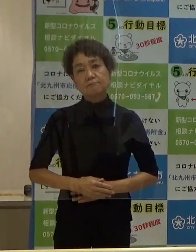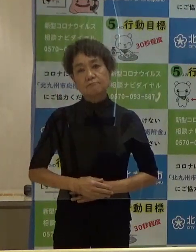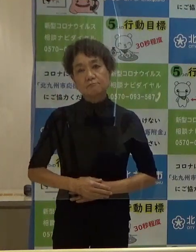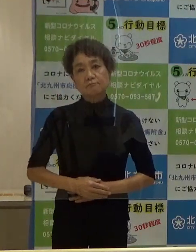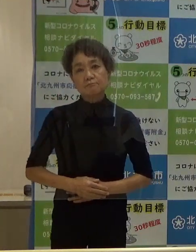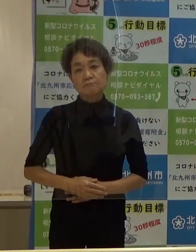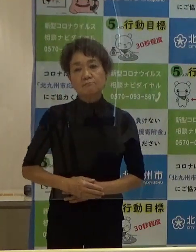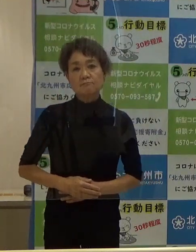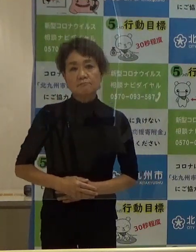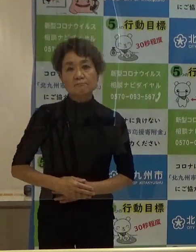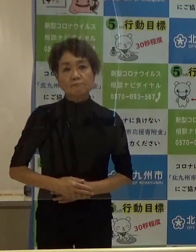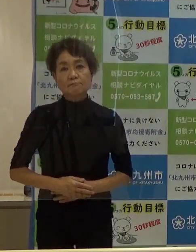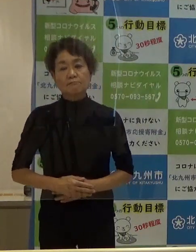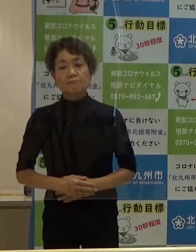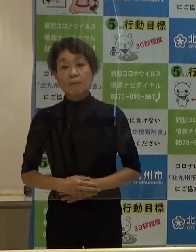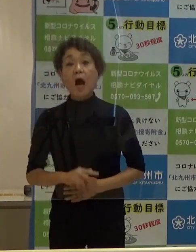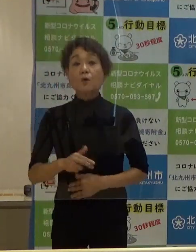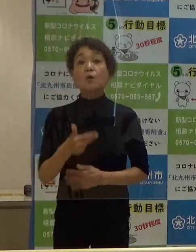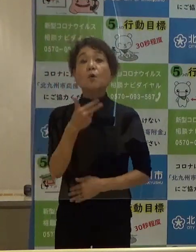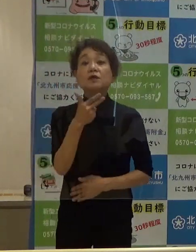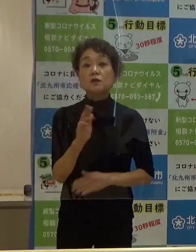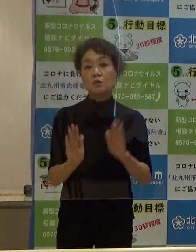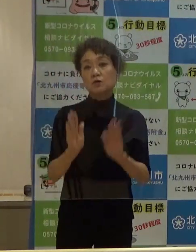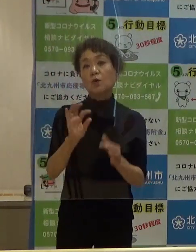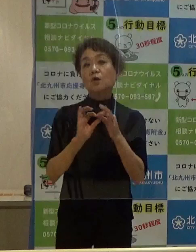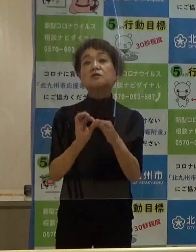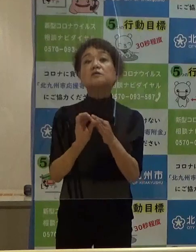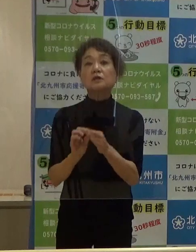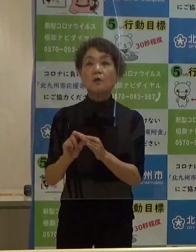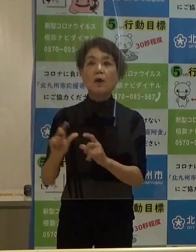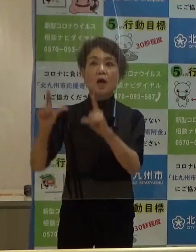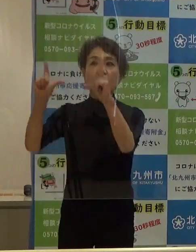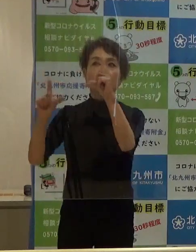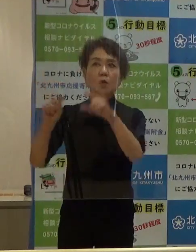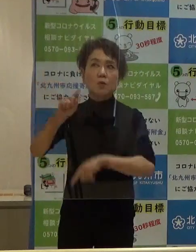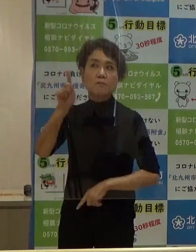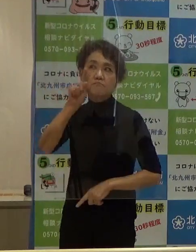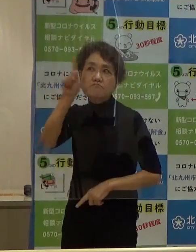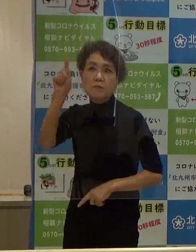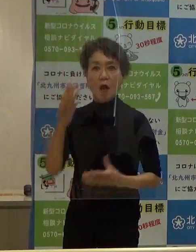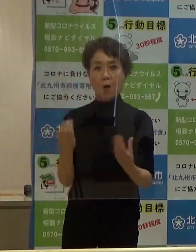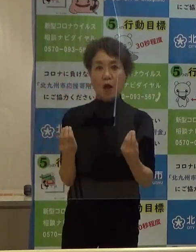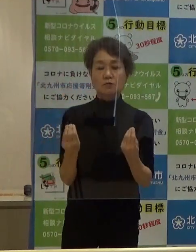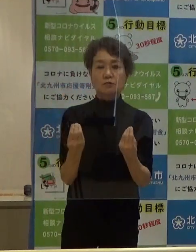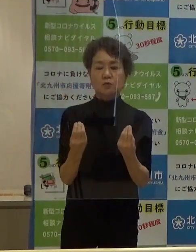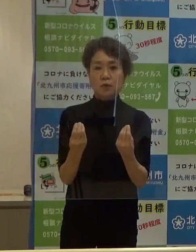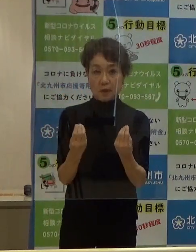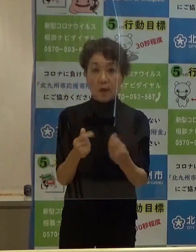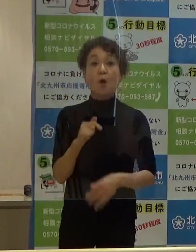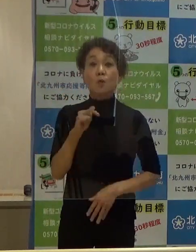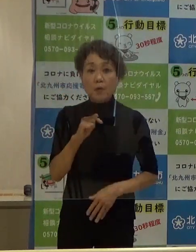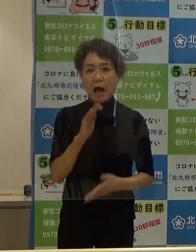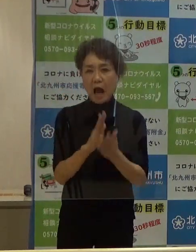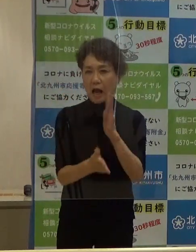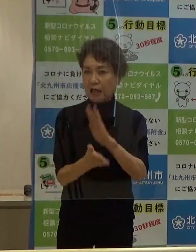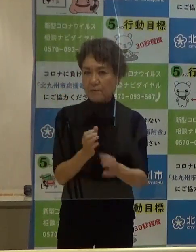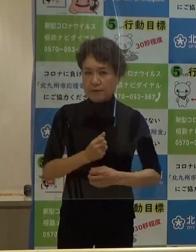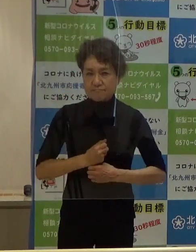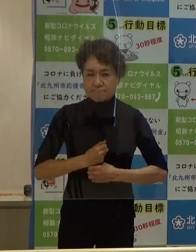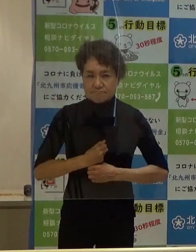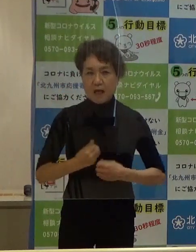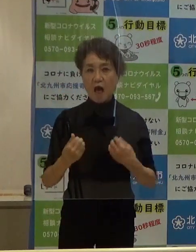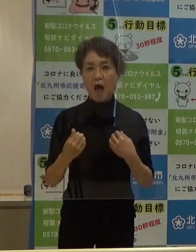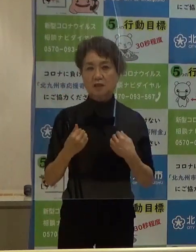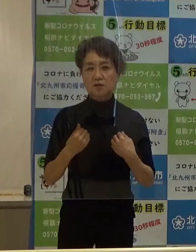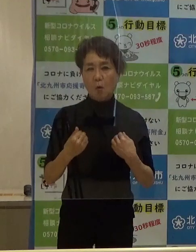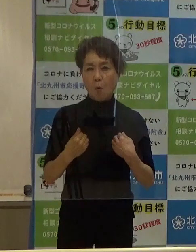かということについては首都圏を見ていれば分かりますように、本市におきましても改めて警戒をしないとい